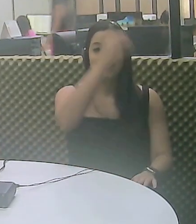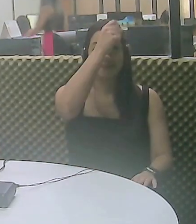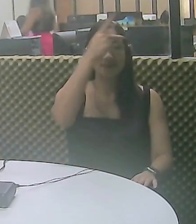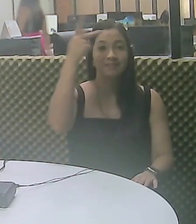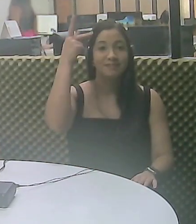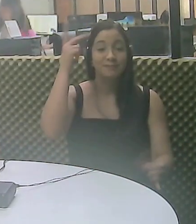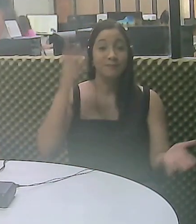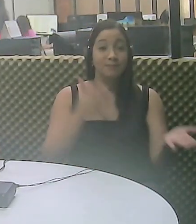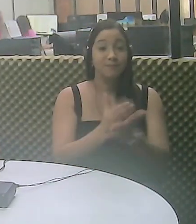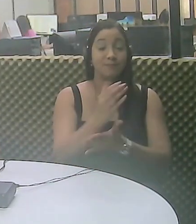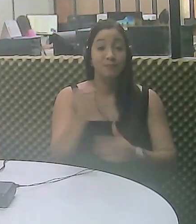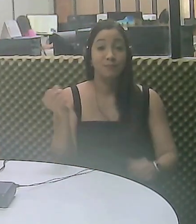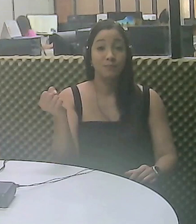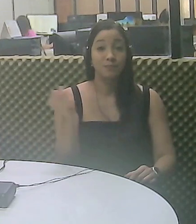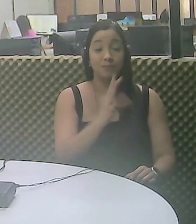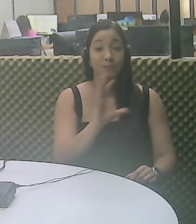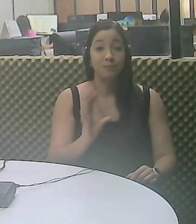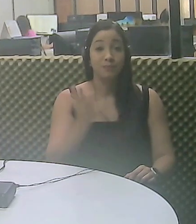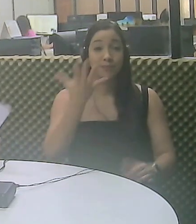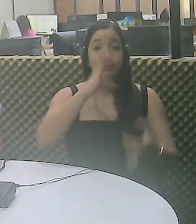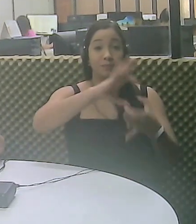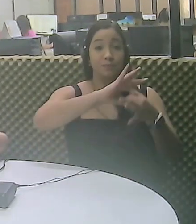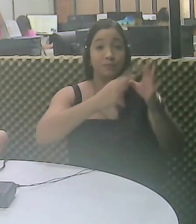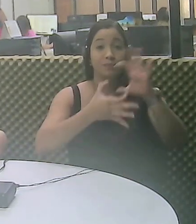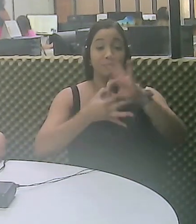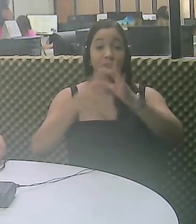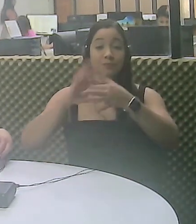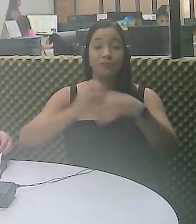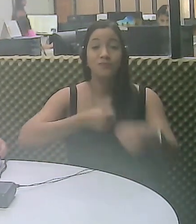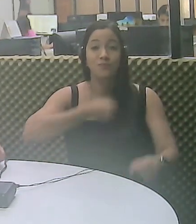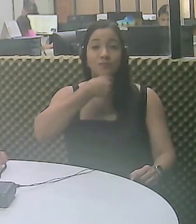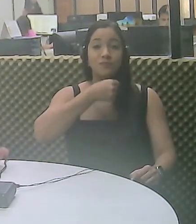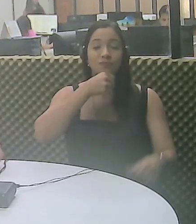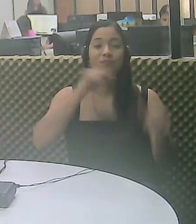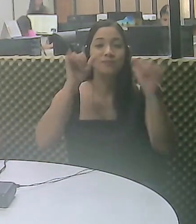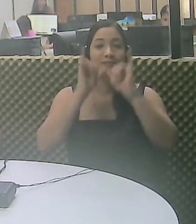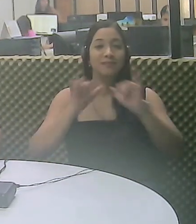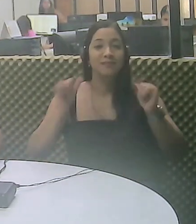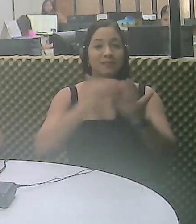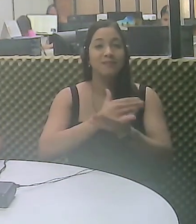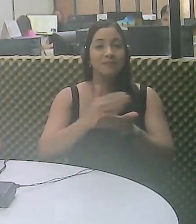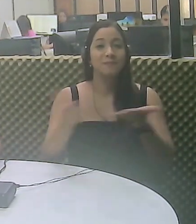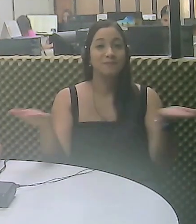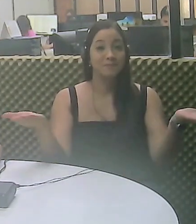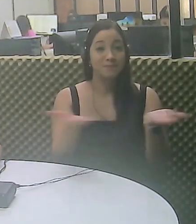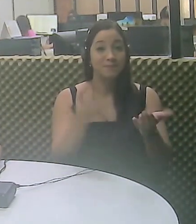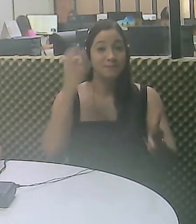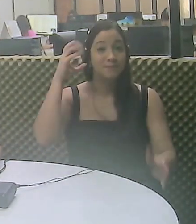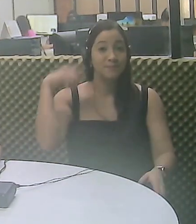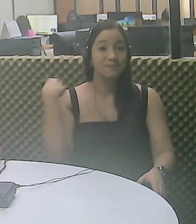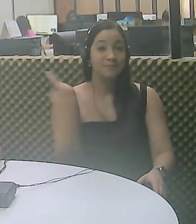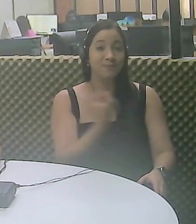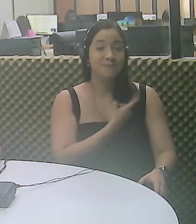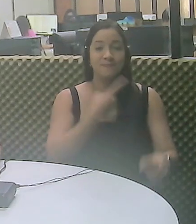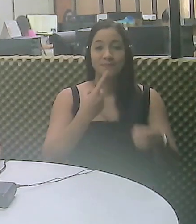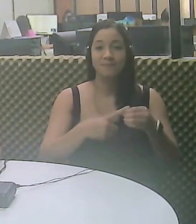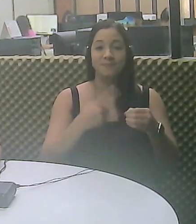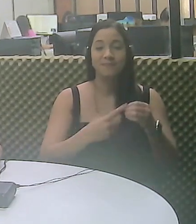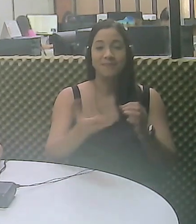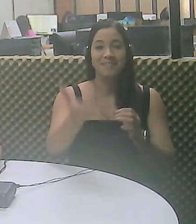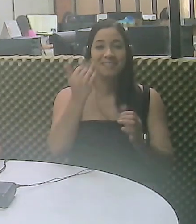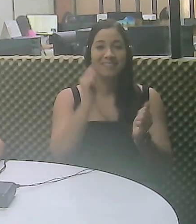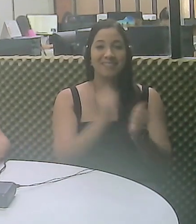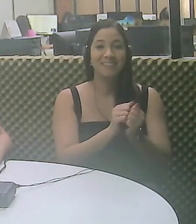Prefeitura lança mais uma edição da Olimpíada do Idoso. Essas e outras notícias a partir de agora na Rádio Nossa